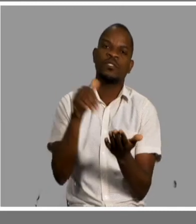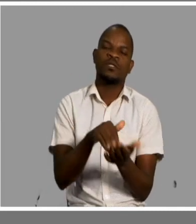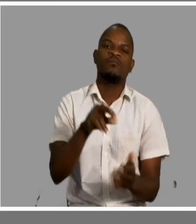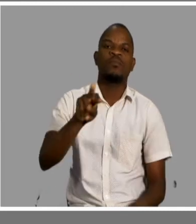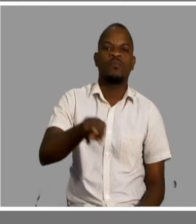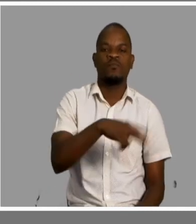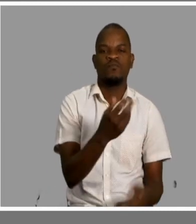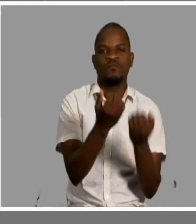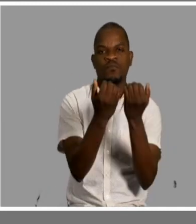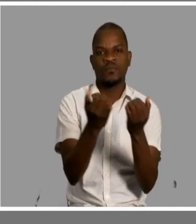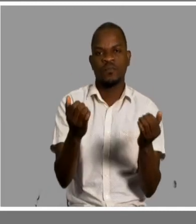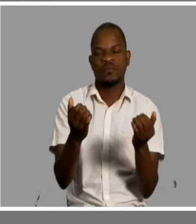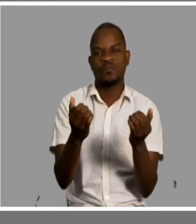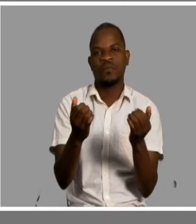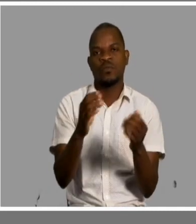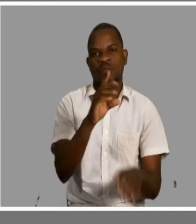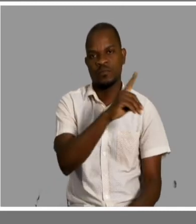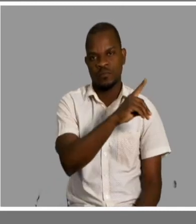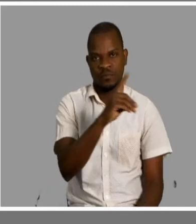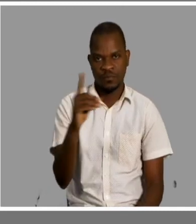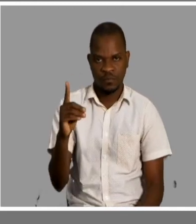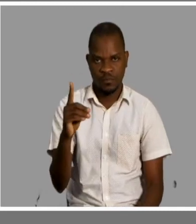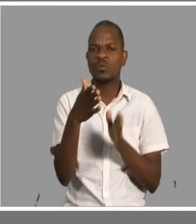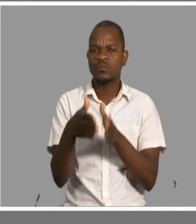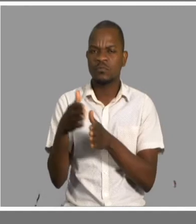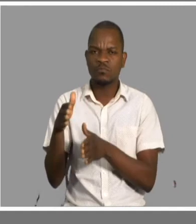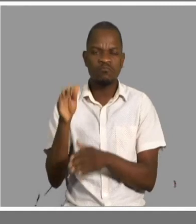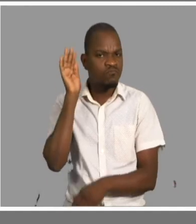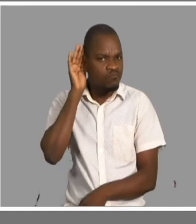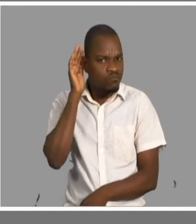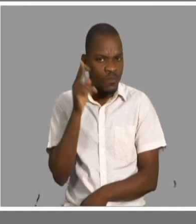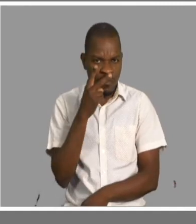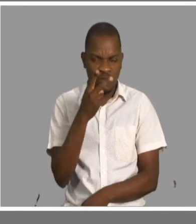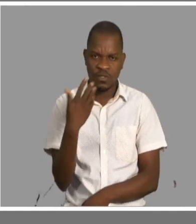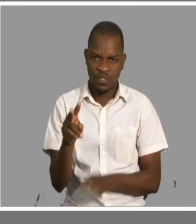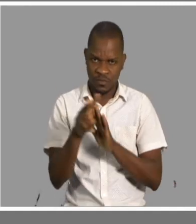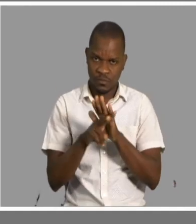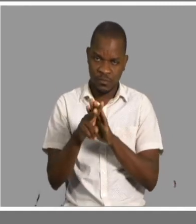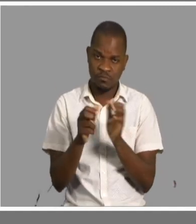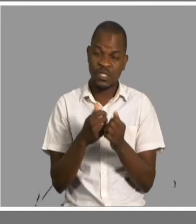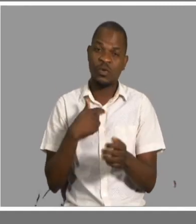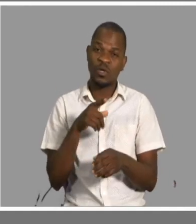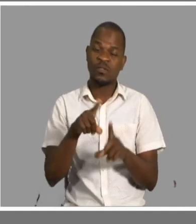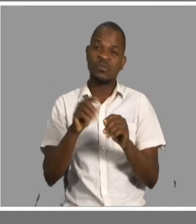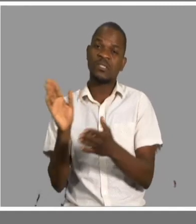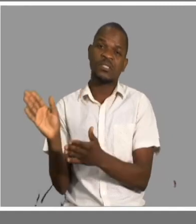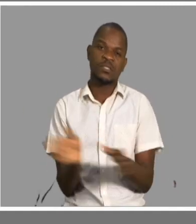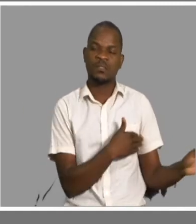crianças com necessidades educativas especiais. Então, eu não posso deixar de lado isto porque eu penso que